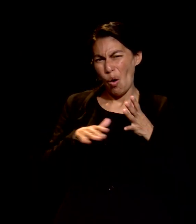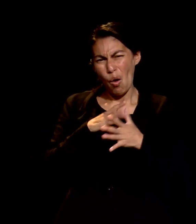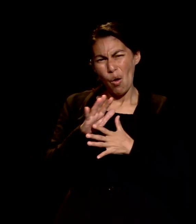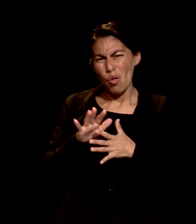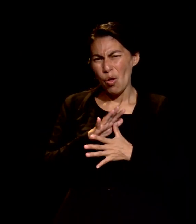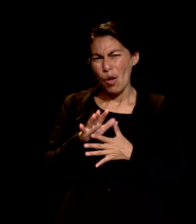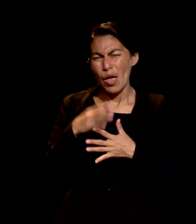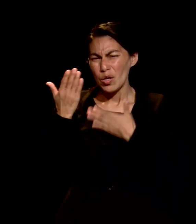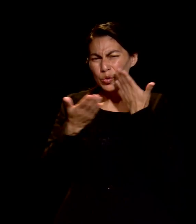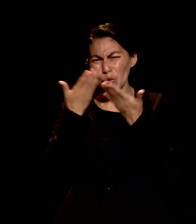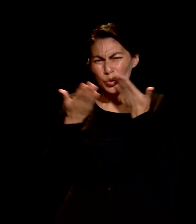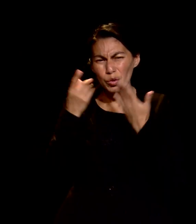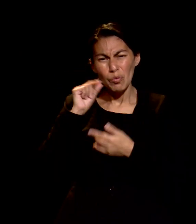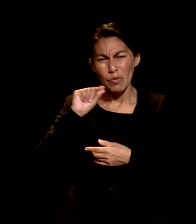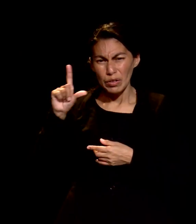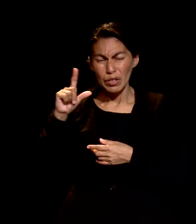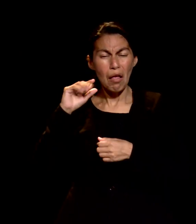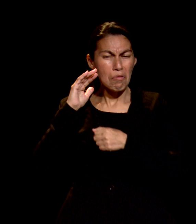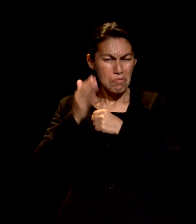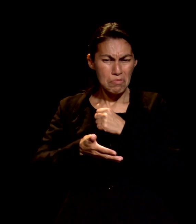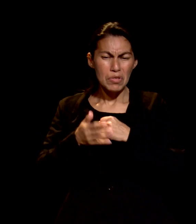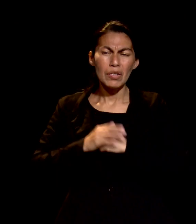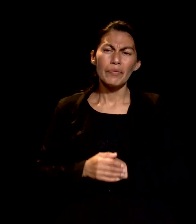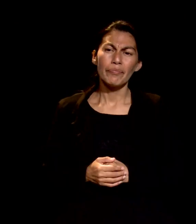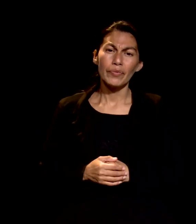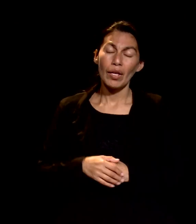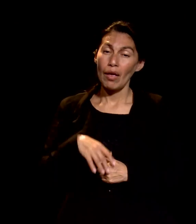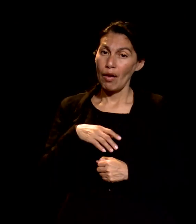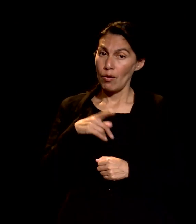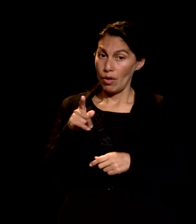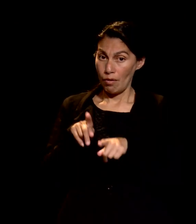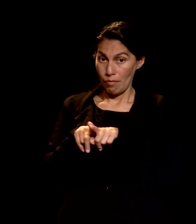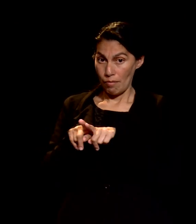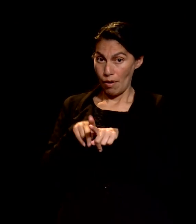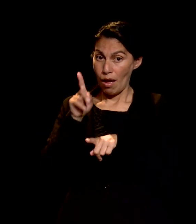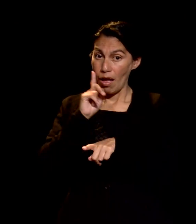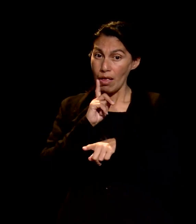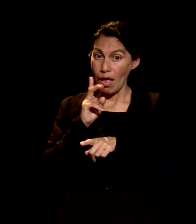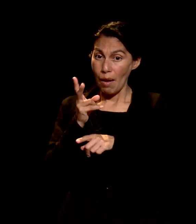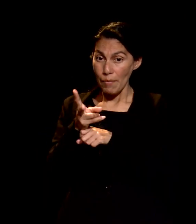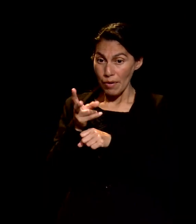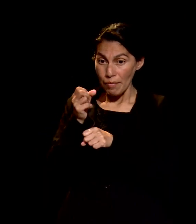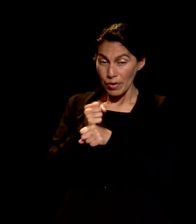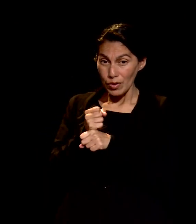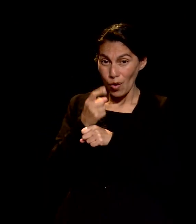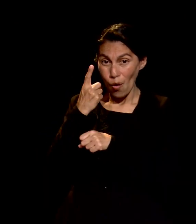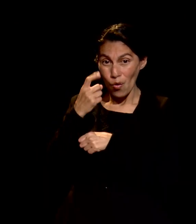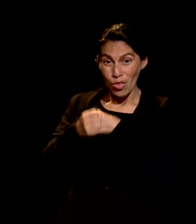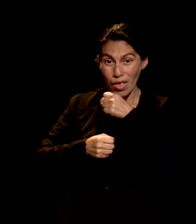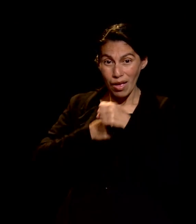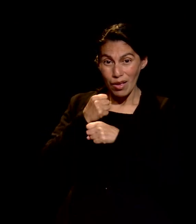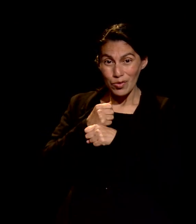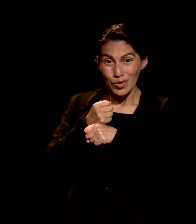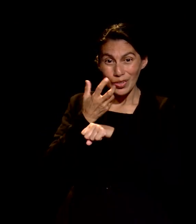Adams, me invitó para que yo fuera con ellos a estar un año a California.